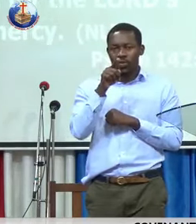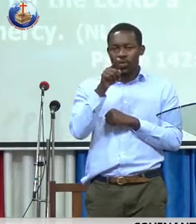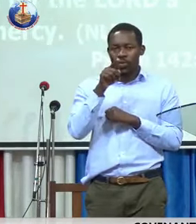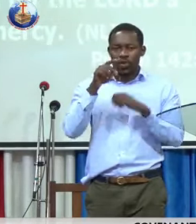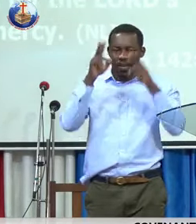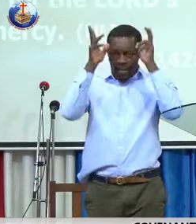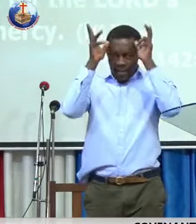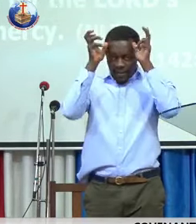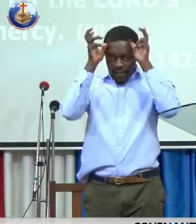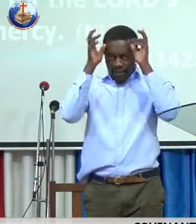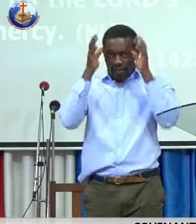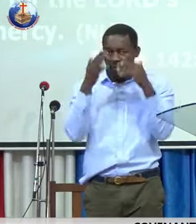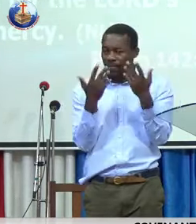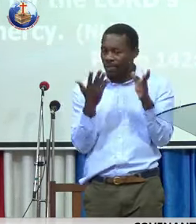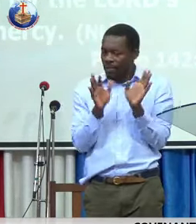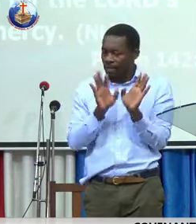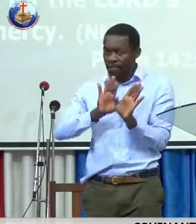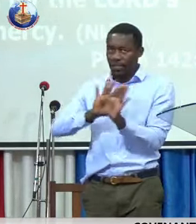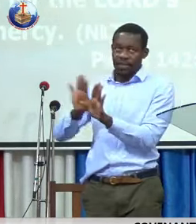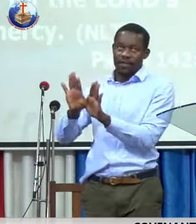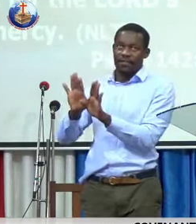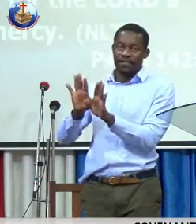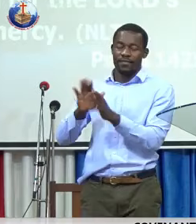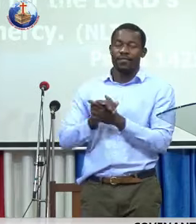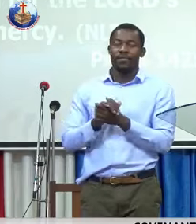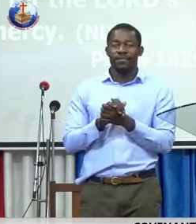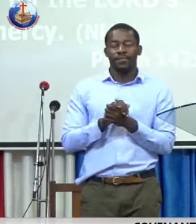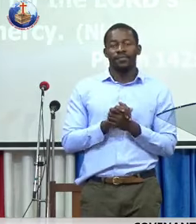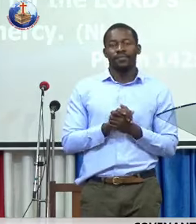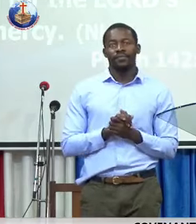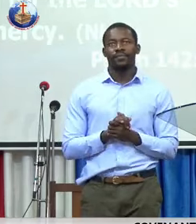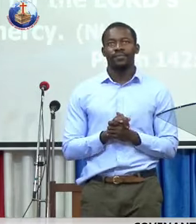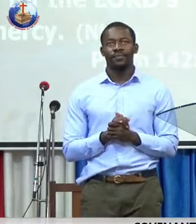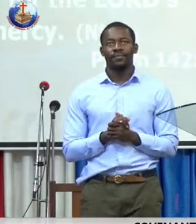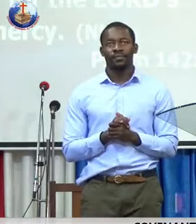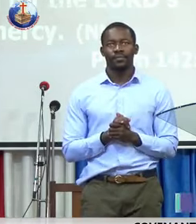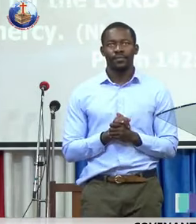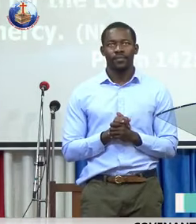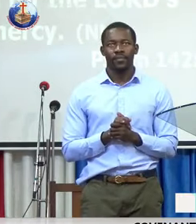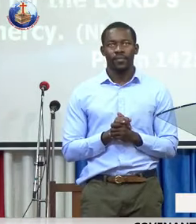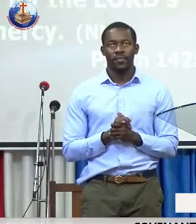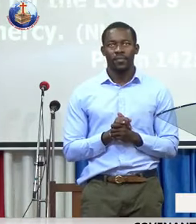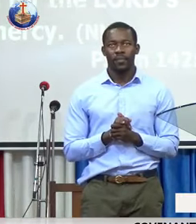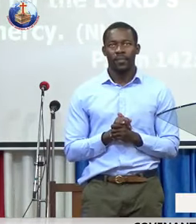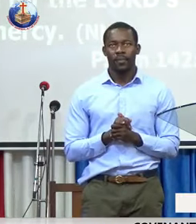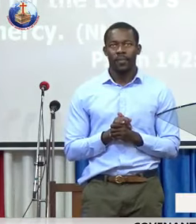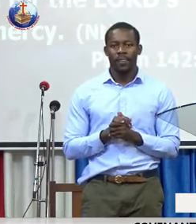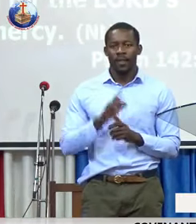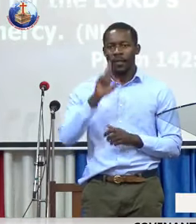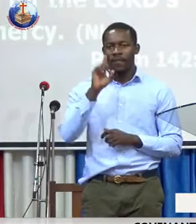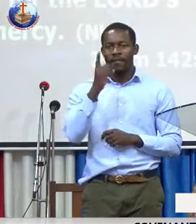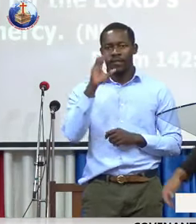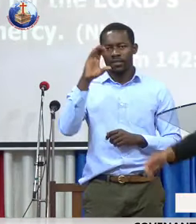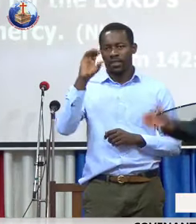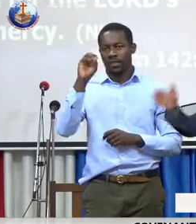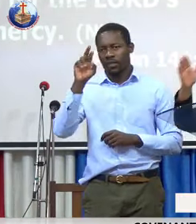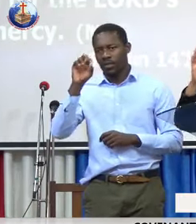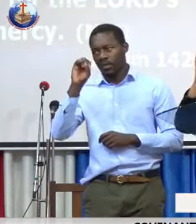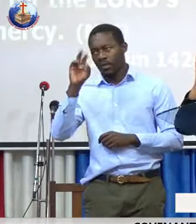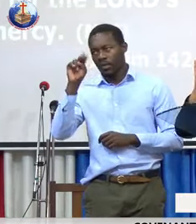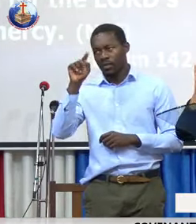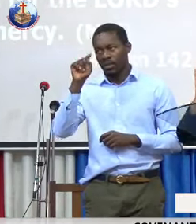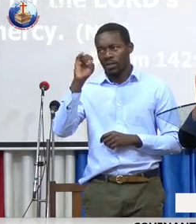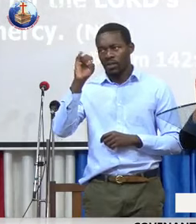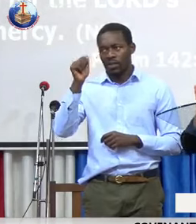kwamba tufanye utoe wema katika kilicho chema na kukosa hatia katika uovu. 1 Corinthians 14:20 tells us to be